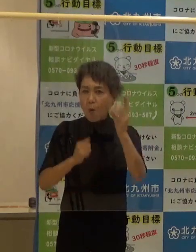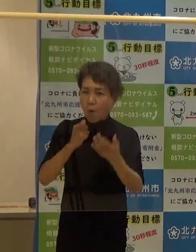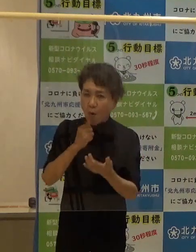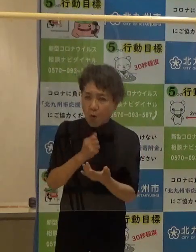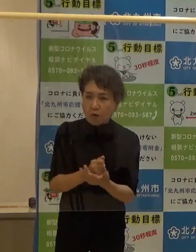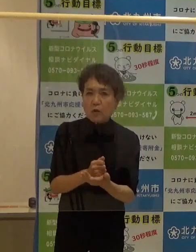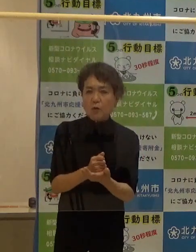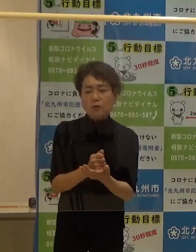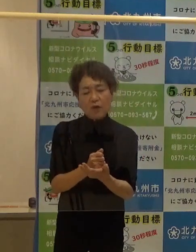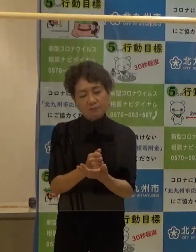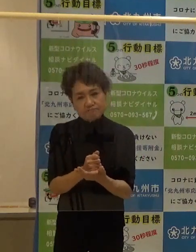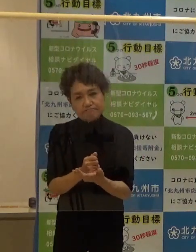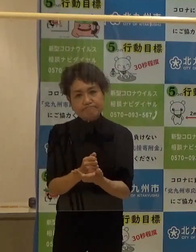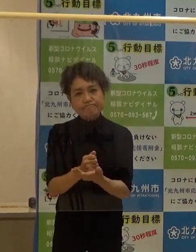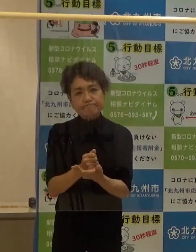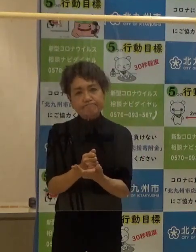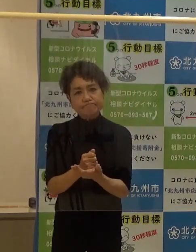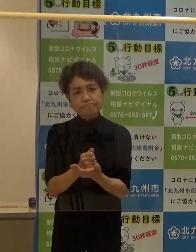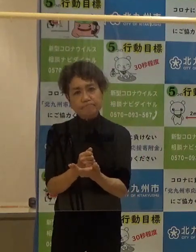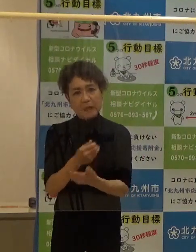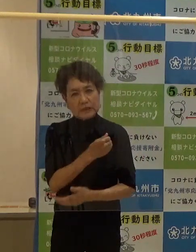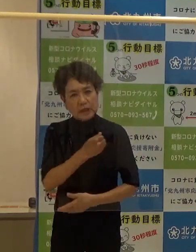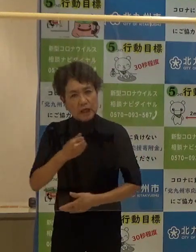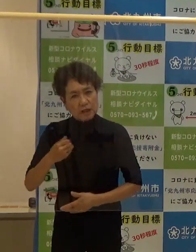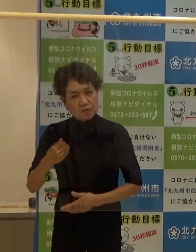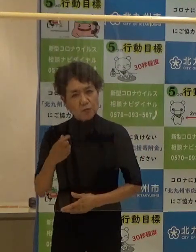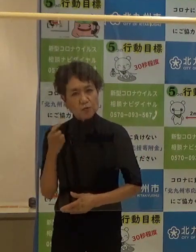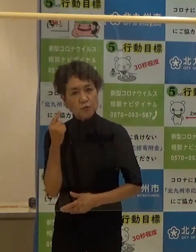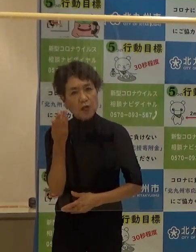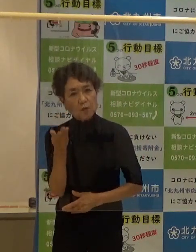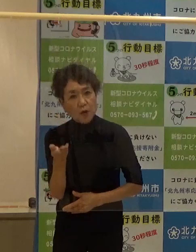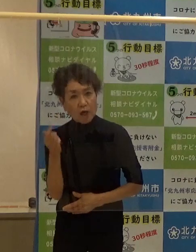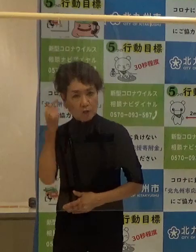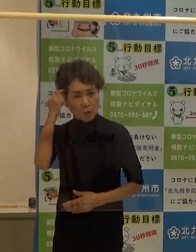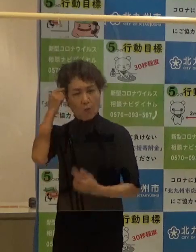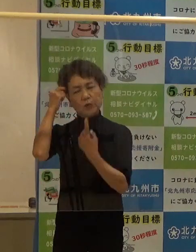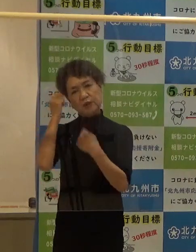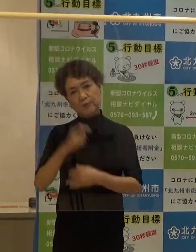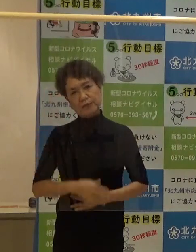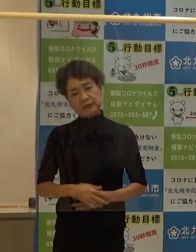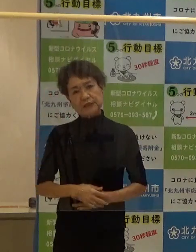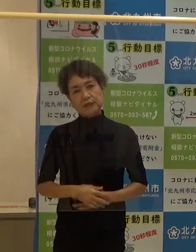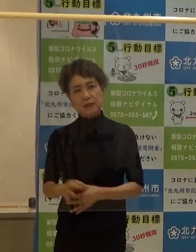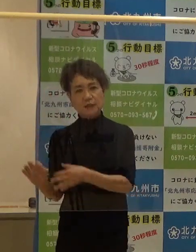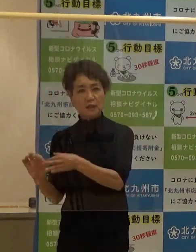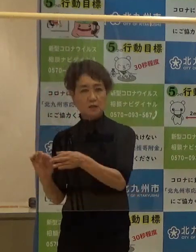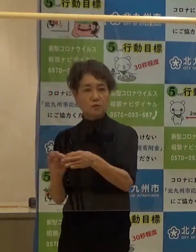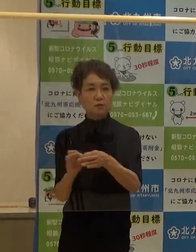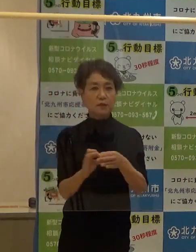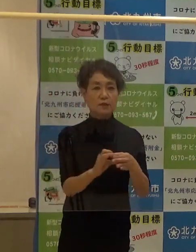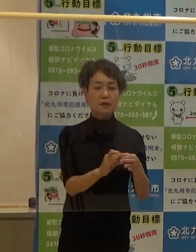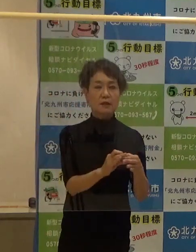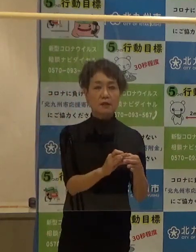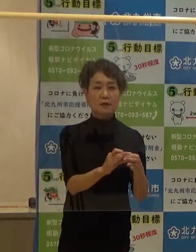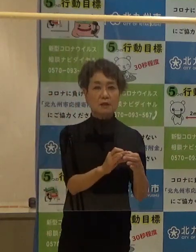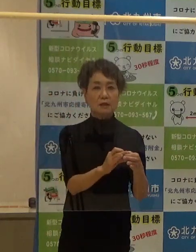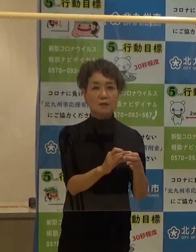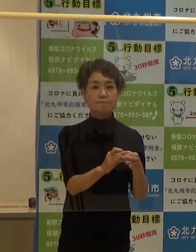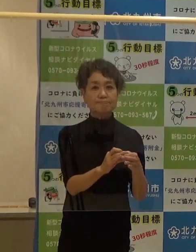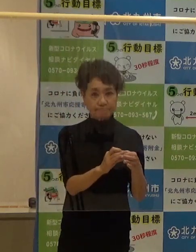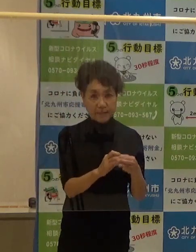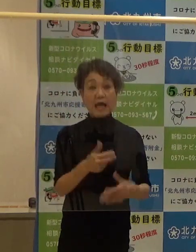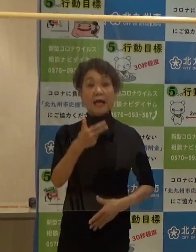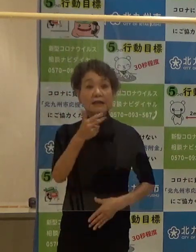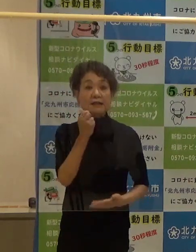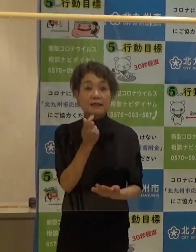そのままうまく回るんであろうかという思いもございまして、引き続きですね、市